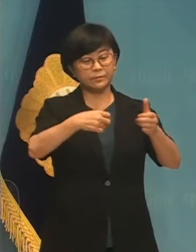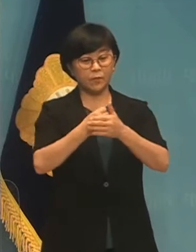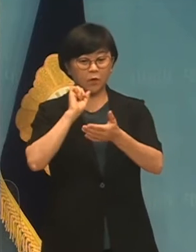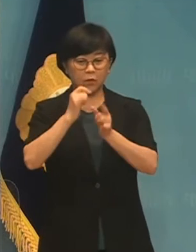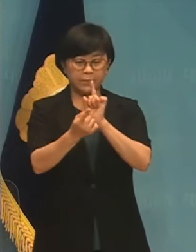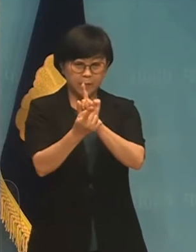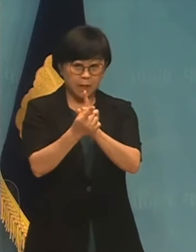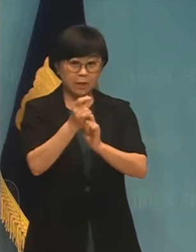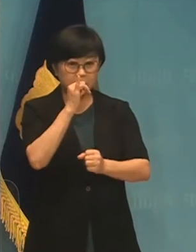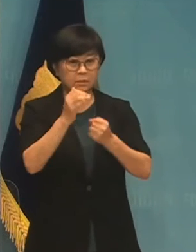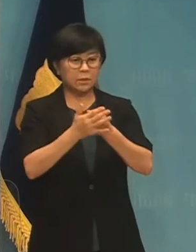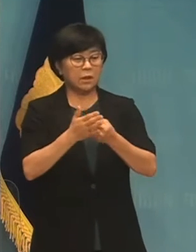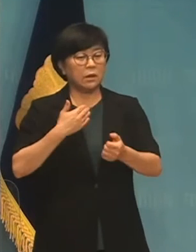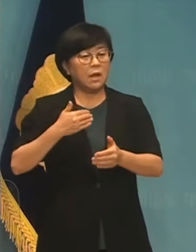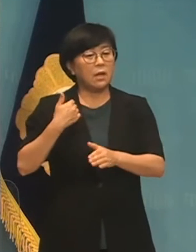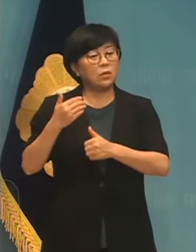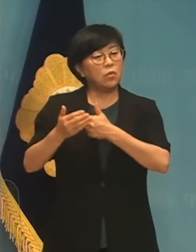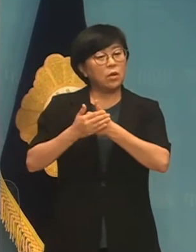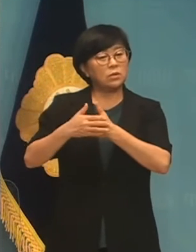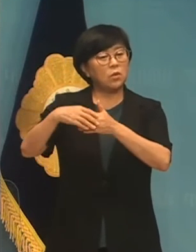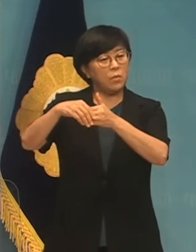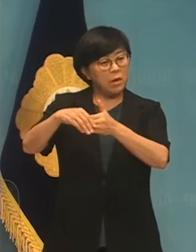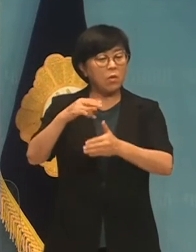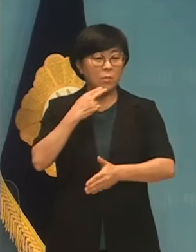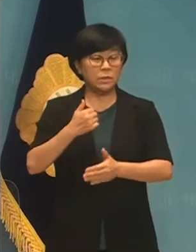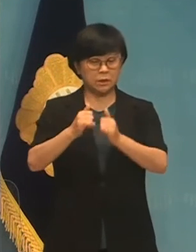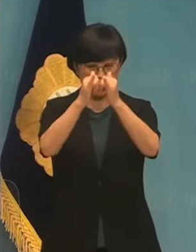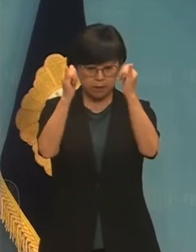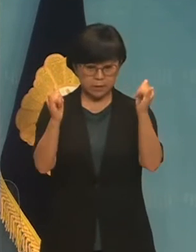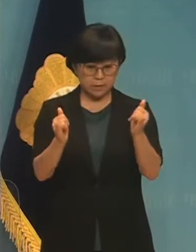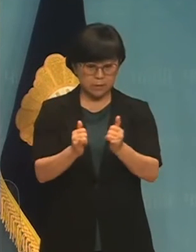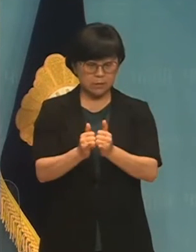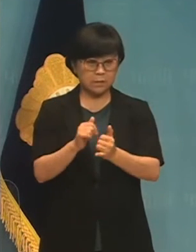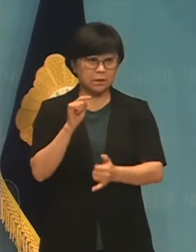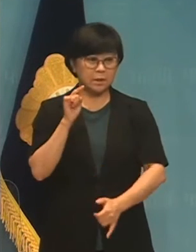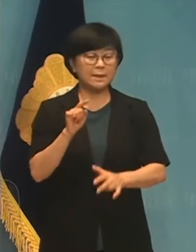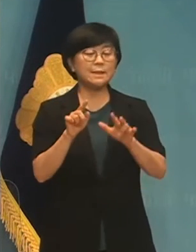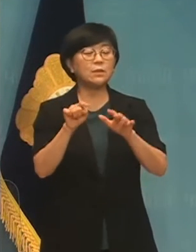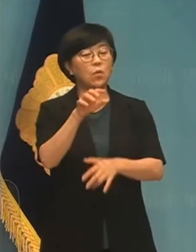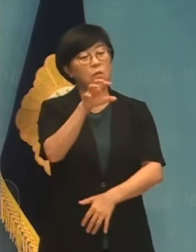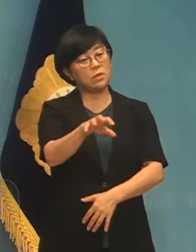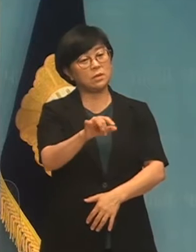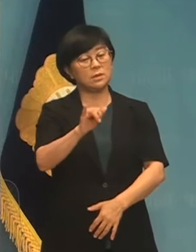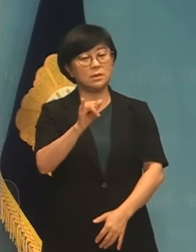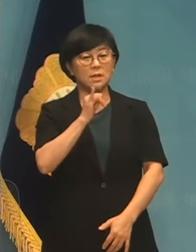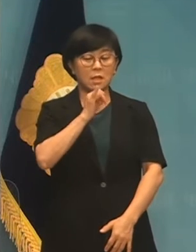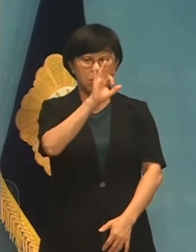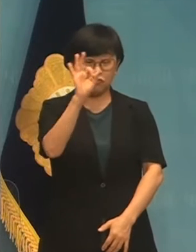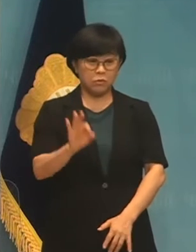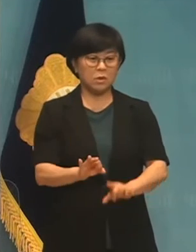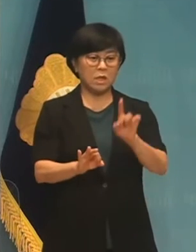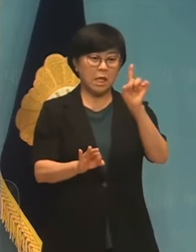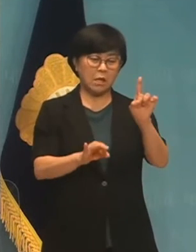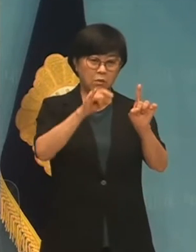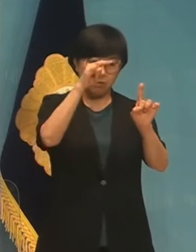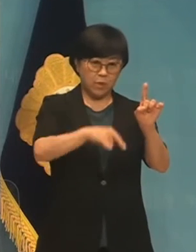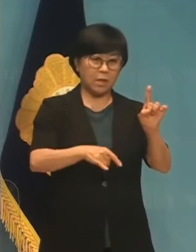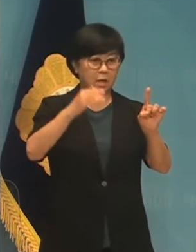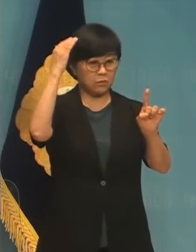어려움이 닥쳐도 내 손 잡아줄 곳 한 곳 없는 사회, 바로 그곳이 자살률 1위의